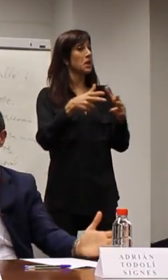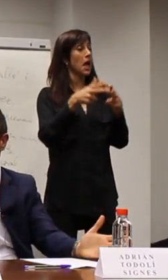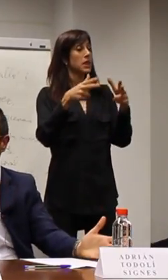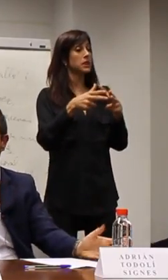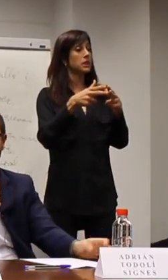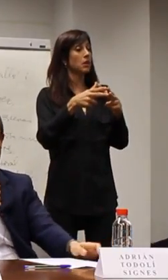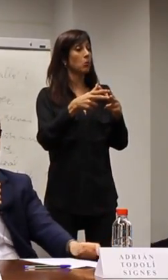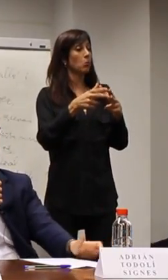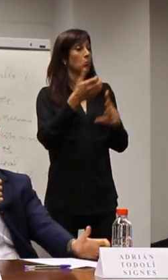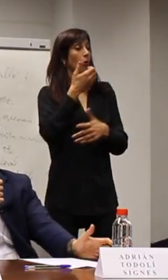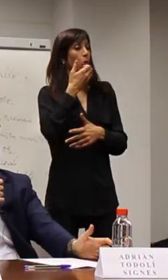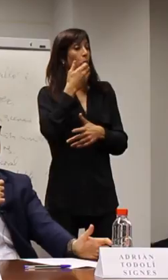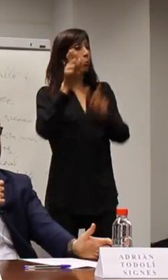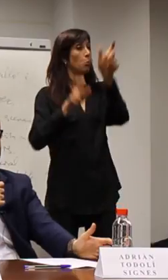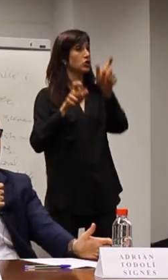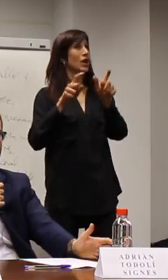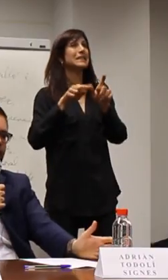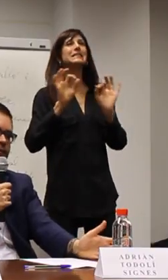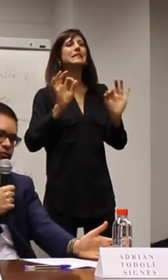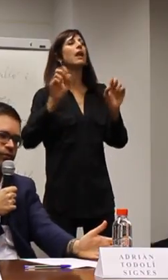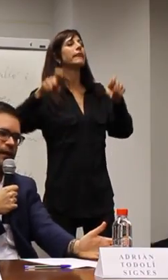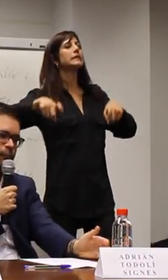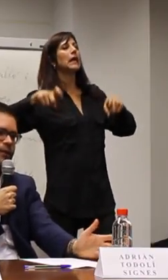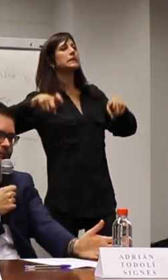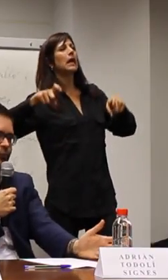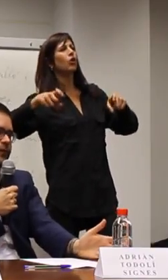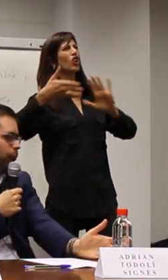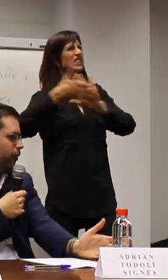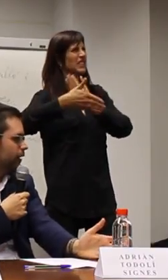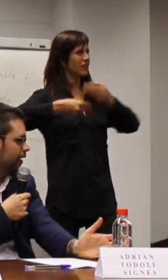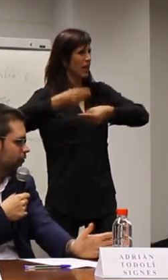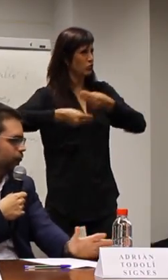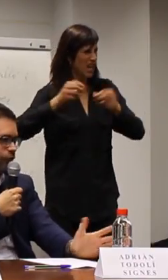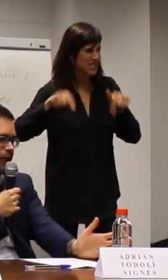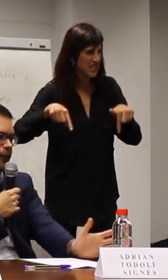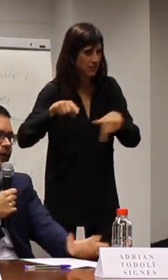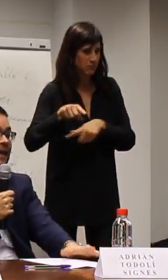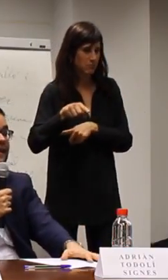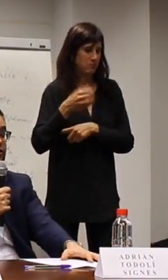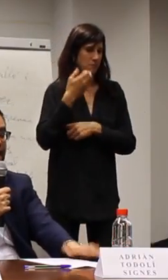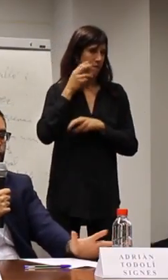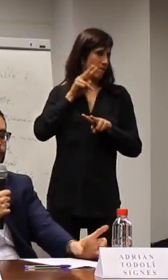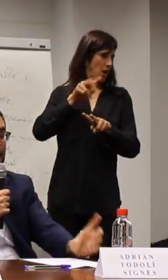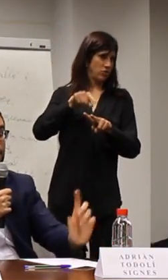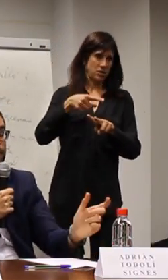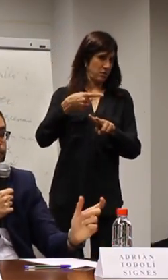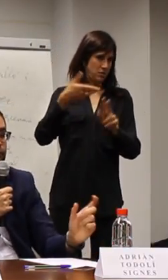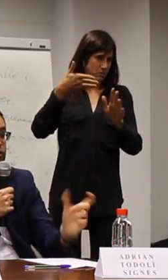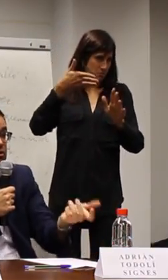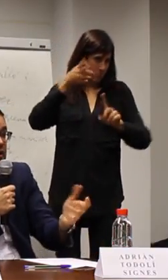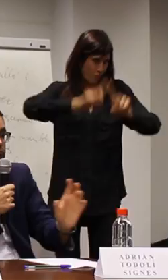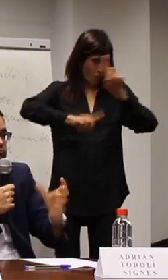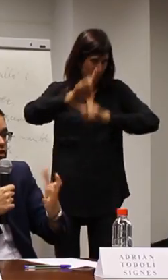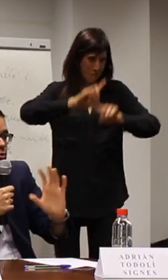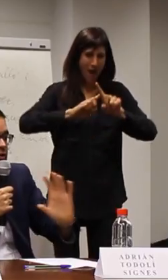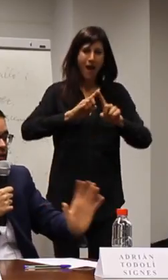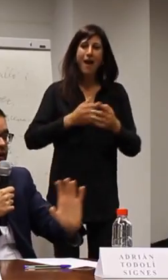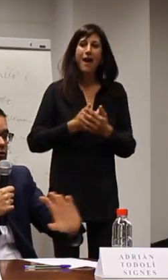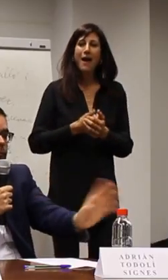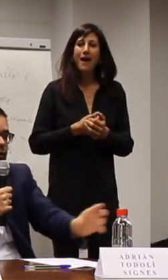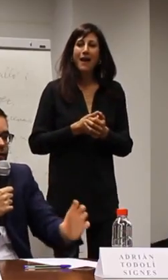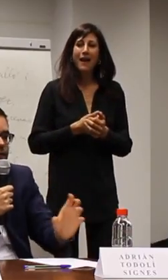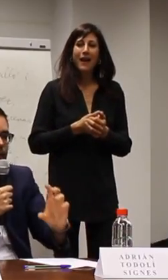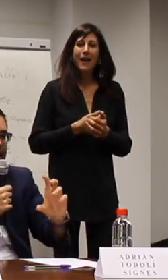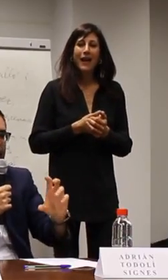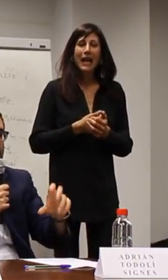sé, descansando, las consideramos que están infrautilizadas, la sociedad tiene un problema, ¿no? Yo creo. Entonces, claro, a mí, yo te digo, yo